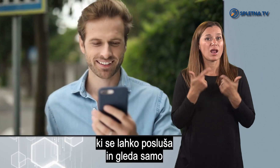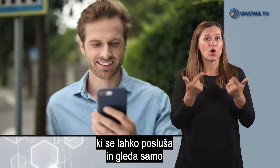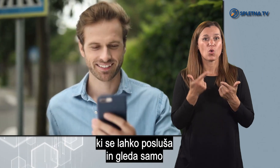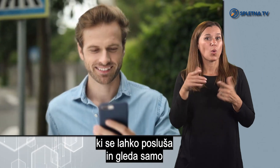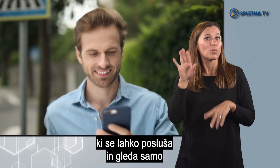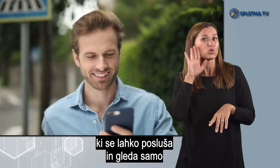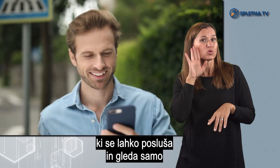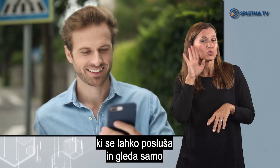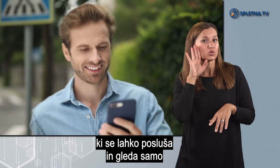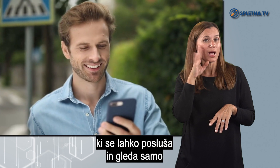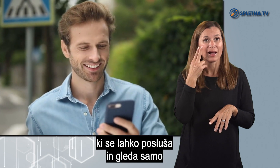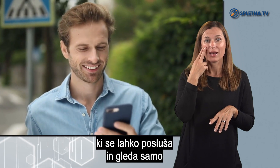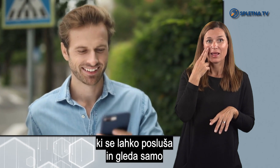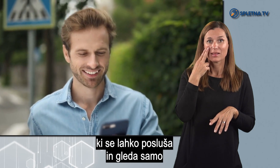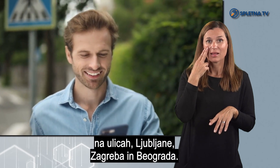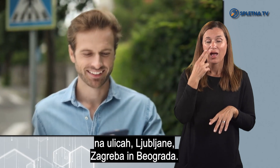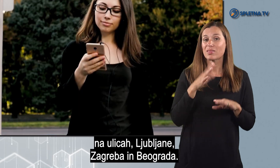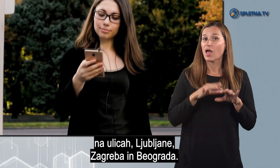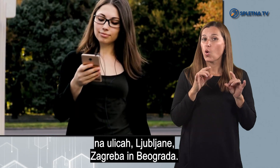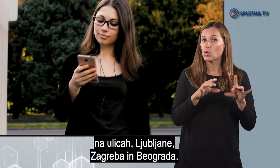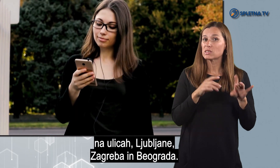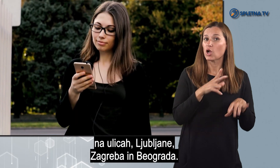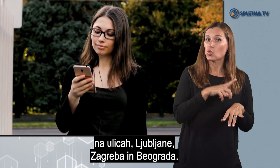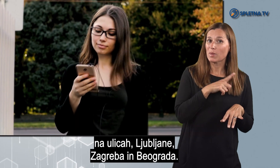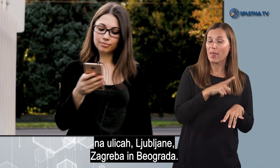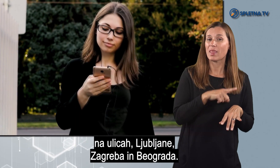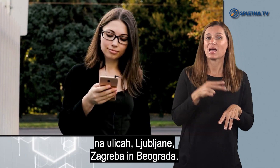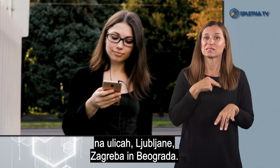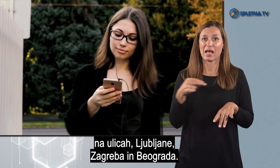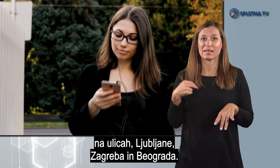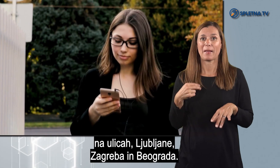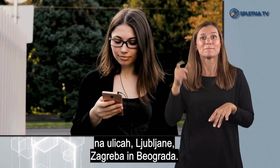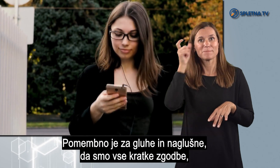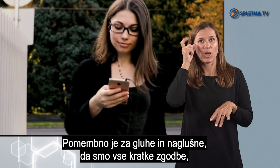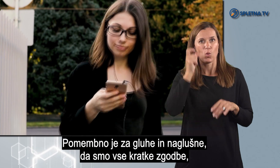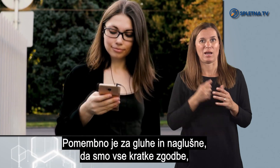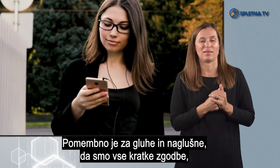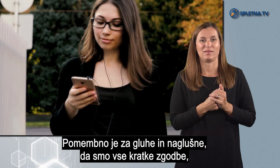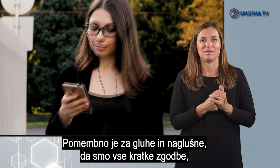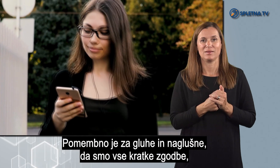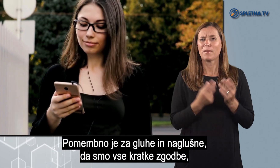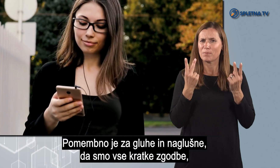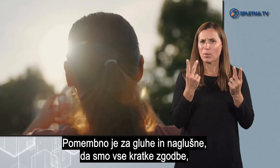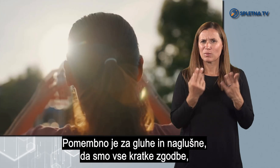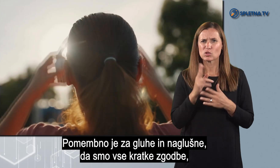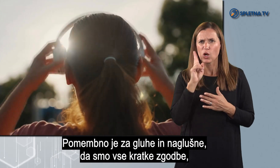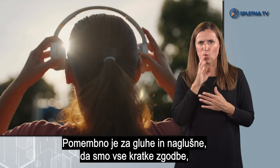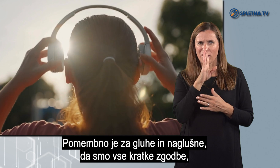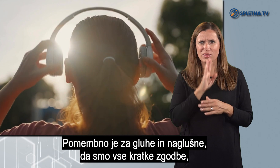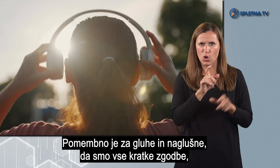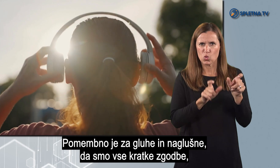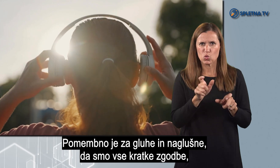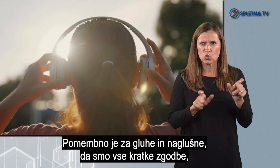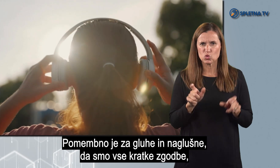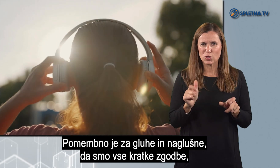lahko posluša in gleda samo na ulicah Ljubljane, Zagreba in Beograda. Pomembno je za gluhe in naglušne,